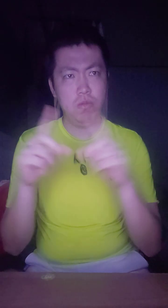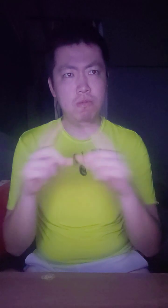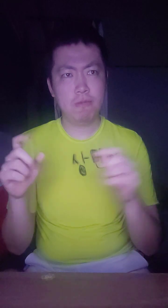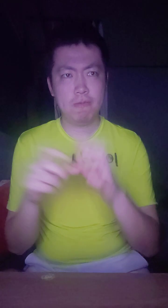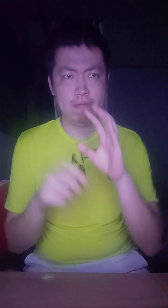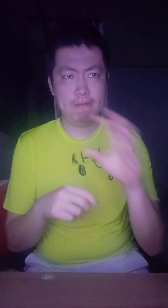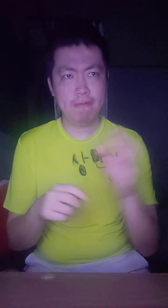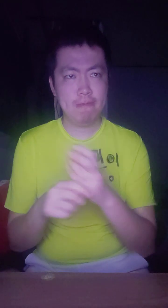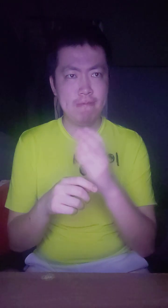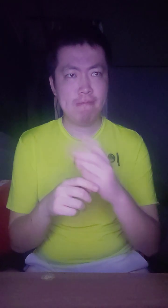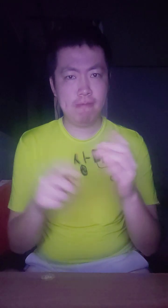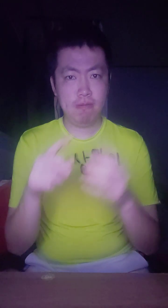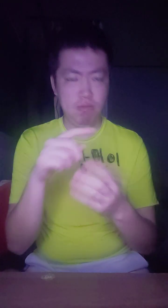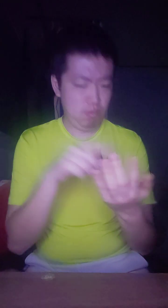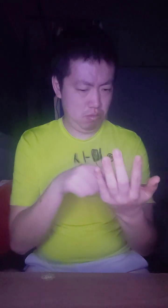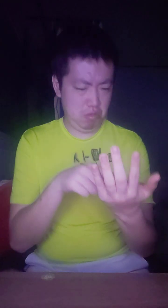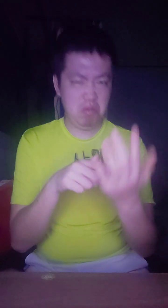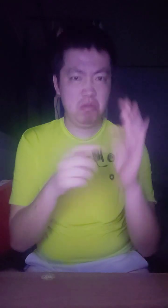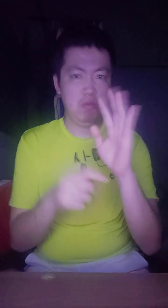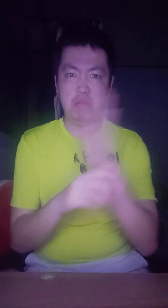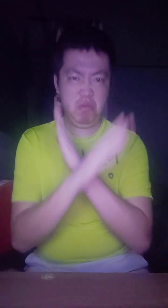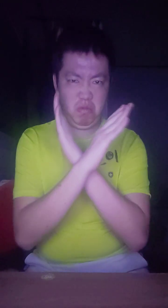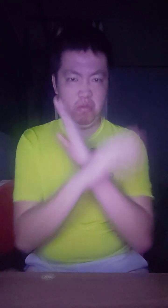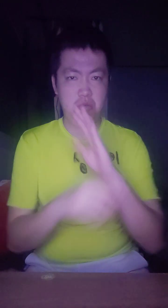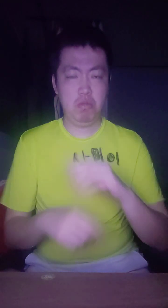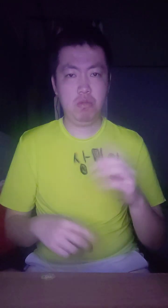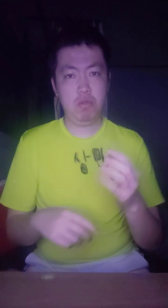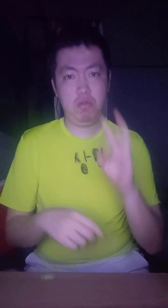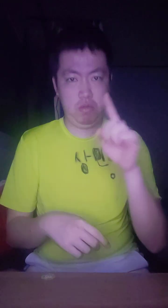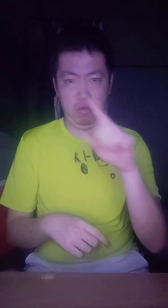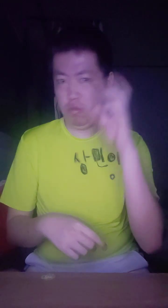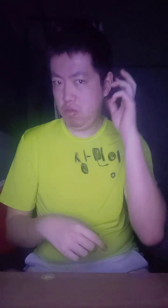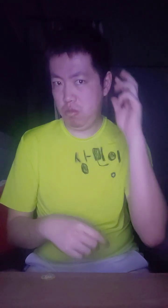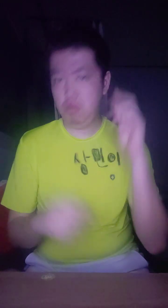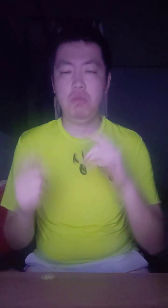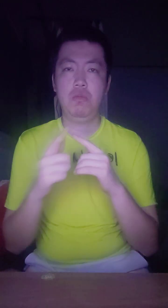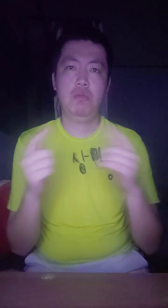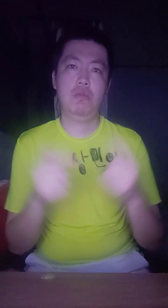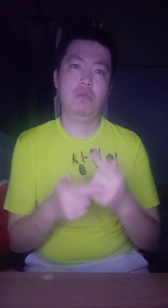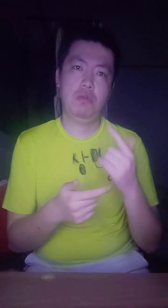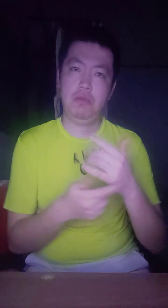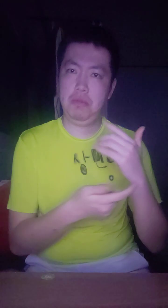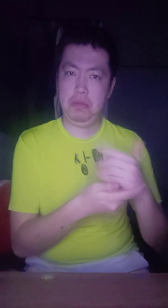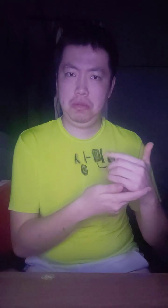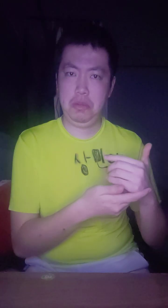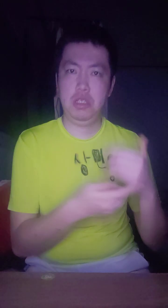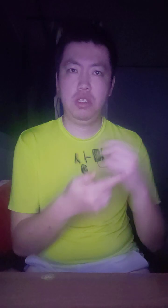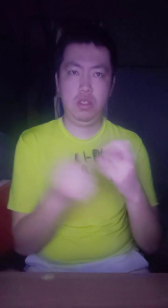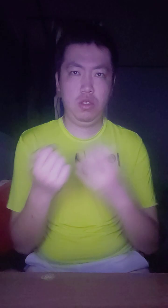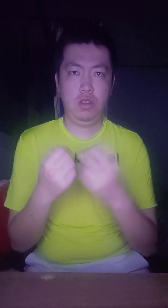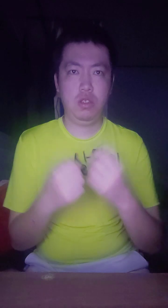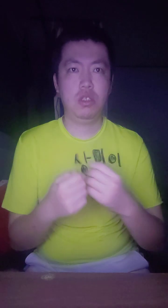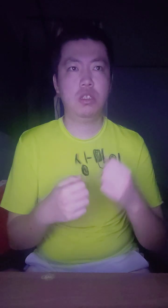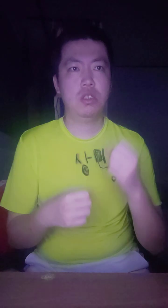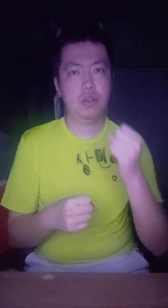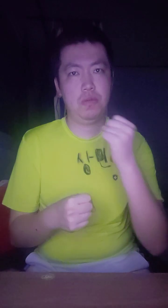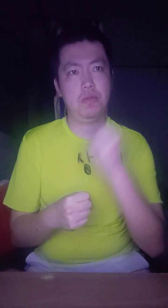화장실에서 휴대전화로만 이뤄지는 건 아닙니다. 지난 2016년부터 5년간 발생한 불법 촬영 범죄는 이